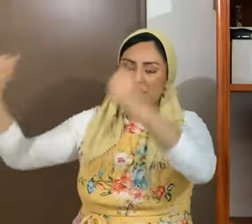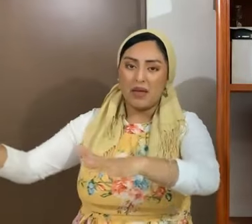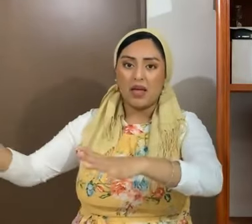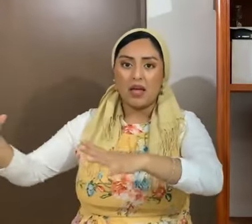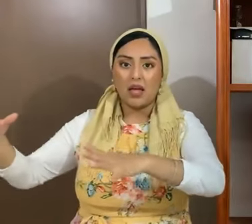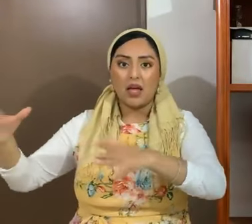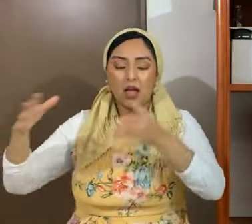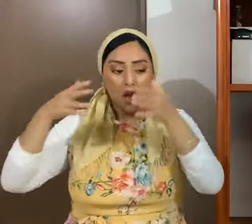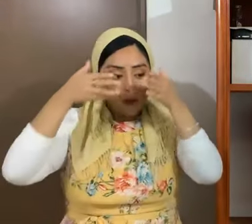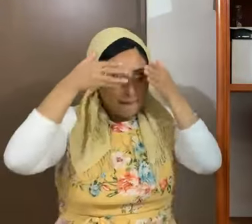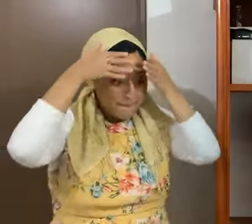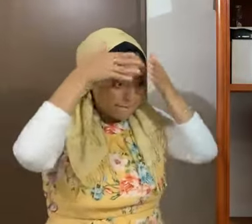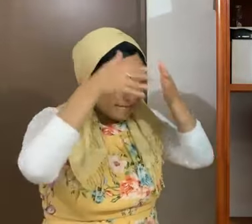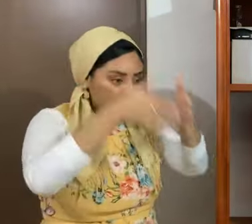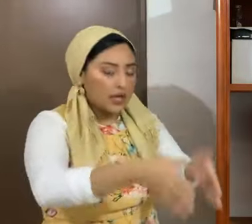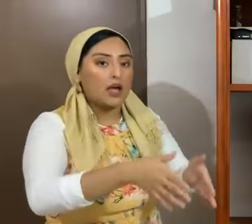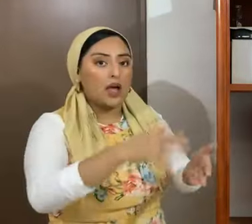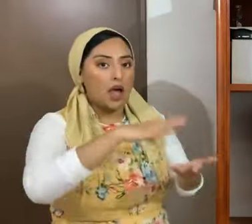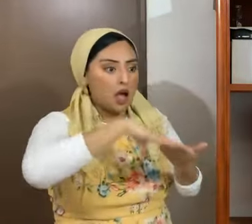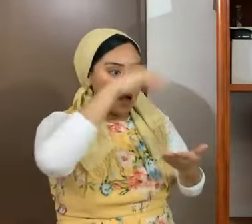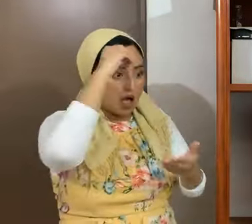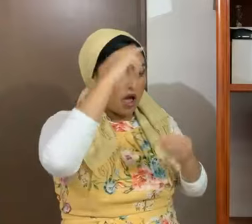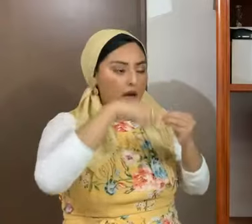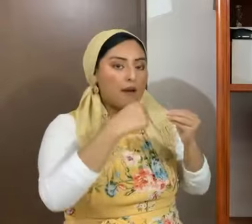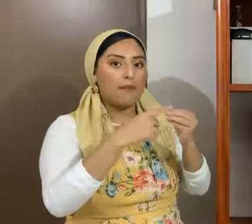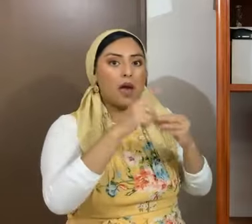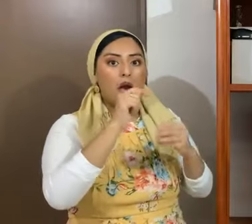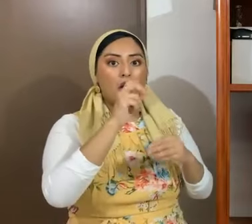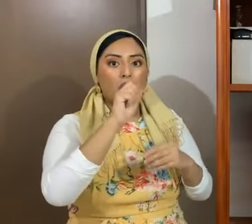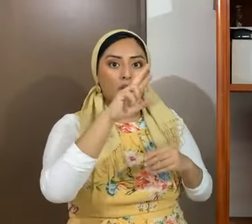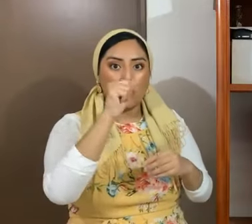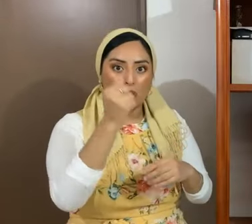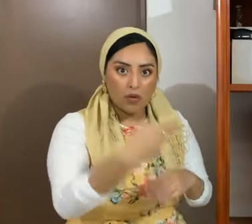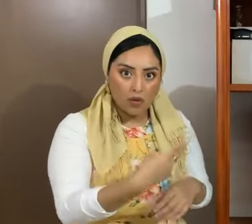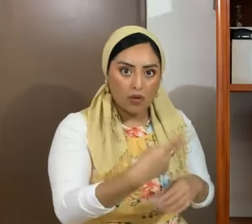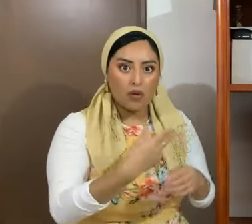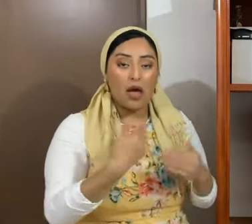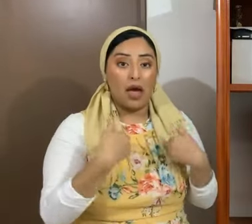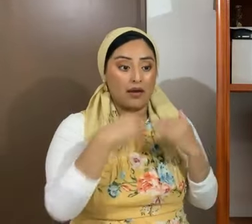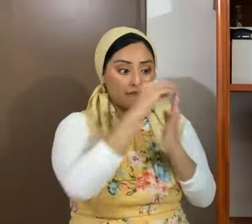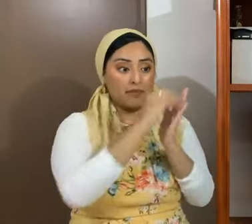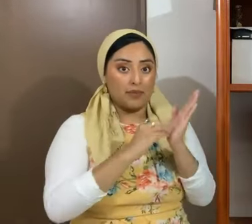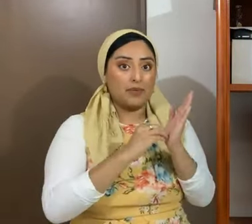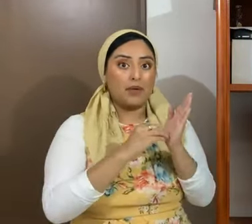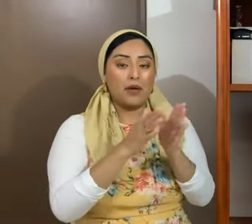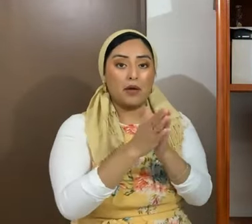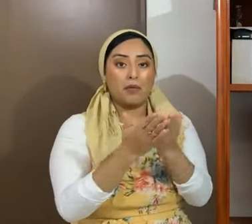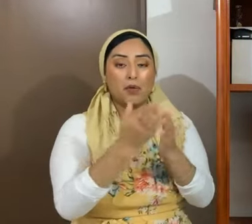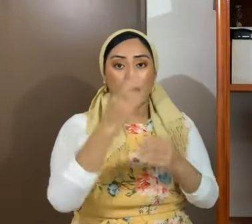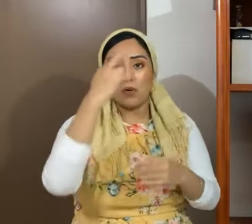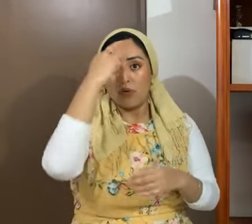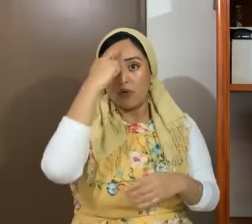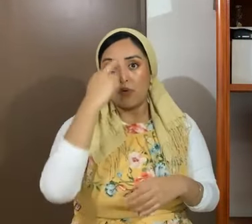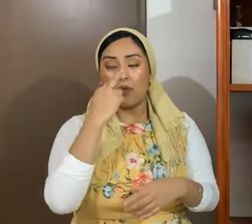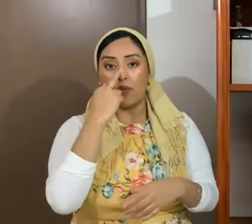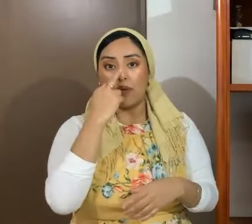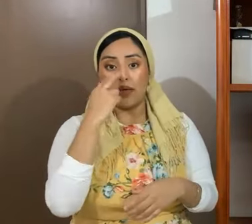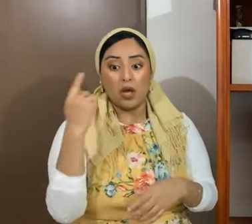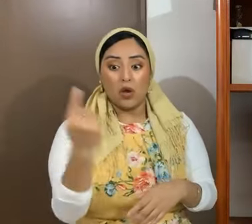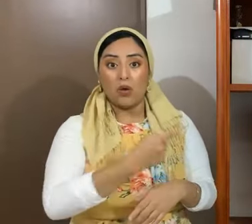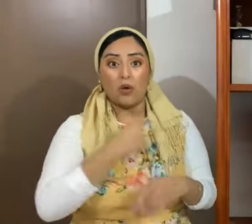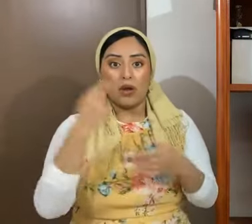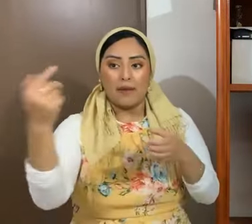y envolvernos y restituirnos a la simiente Kadosh, como está escrito en el libro de Romanos, en la carta a los Romanos, que